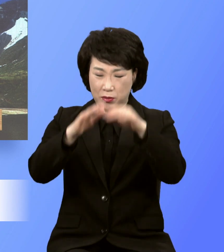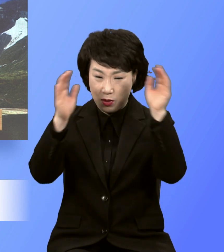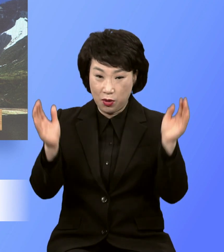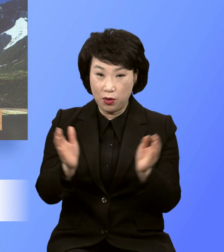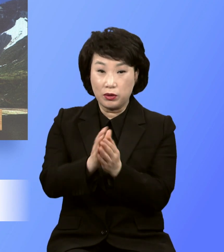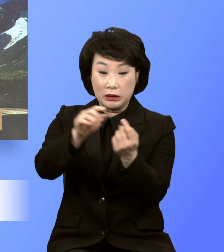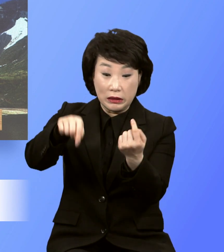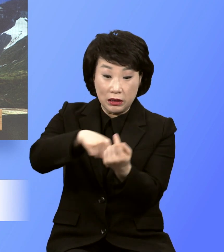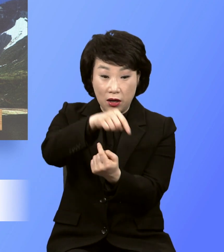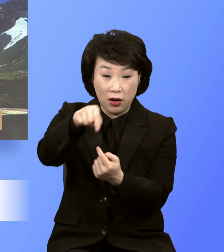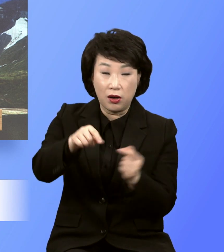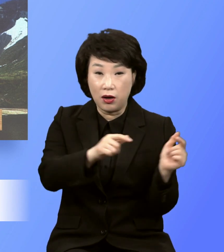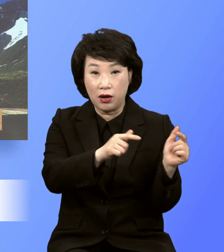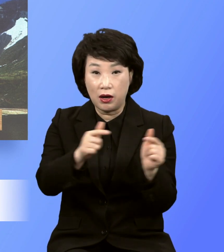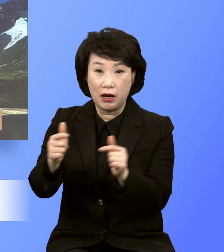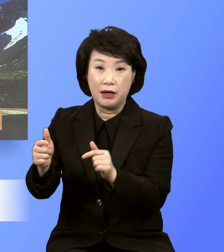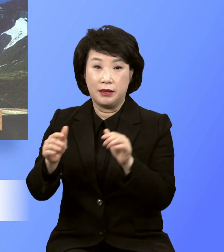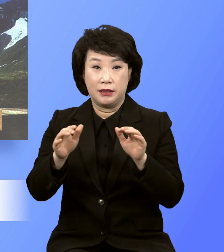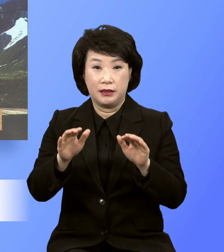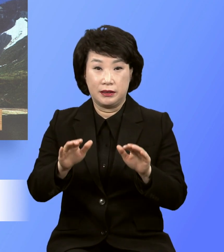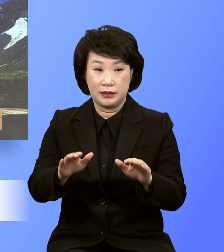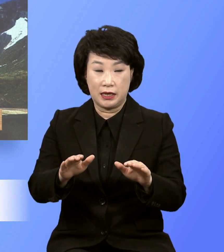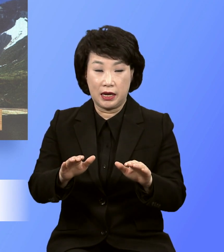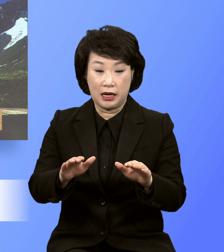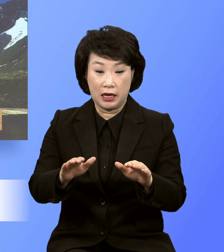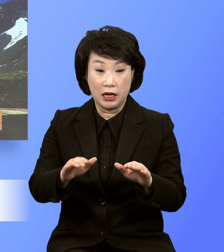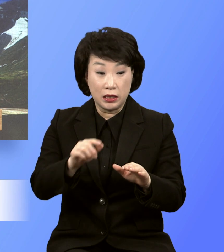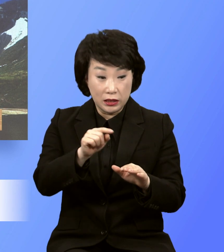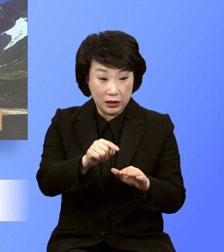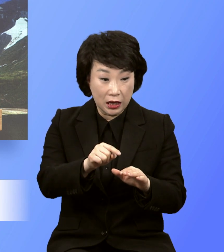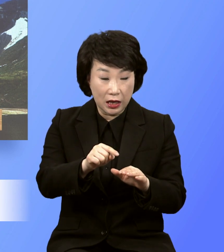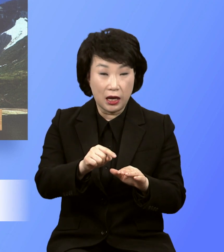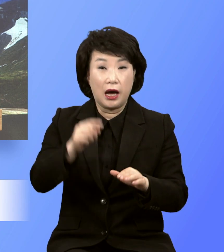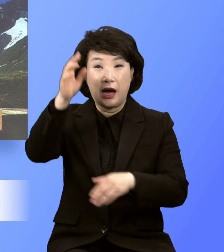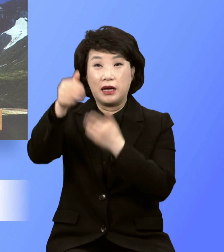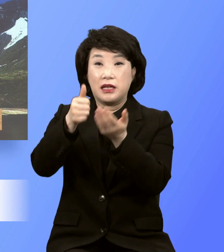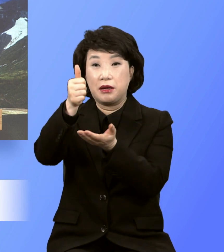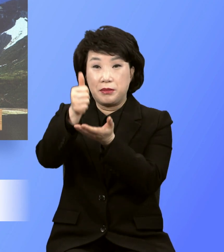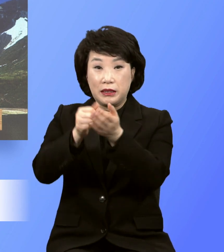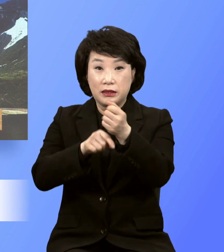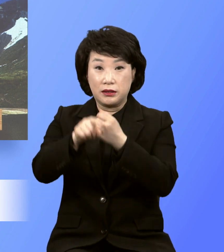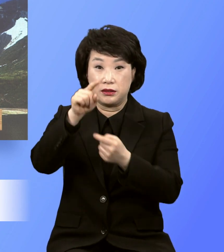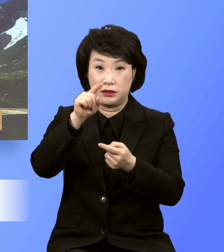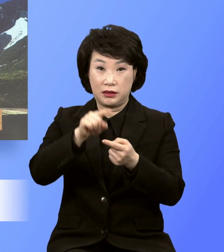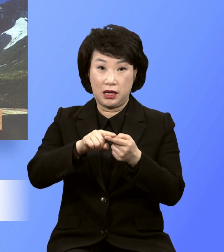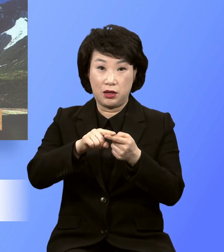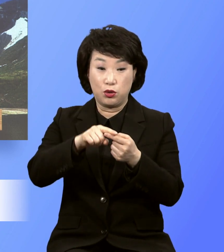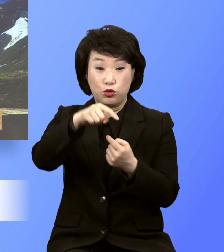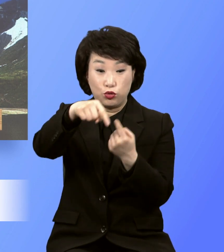경영하는 모든 것들이 잘 하나님의 뜻대로